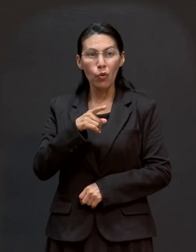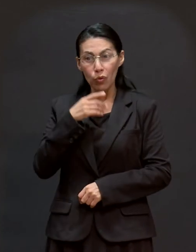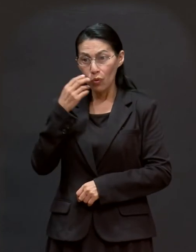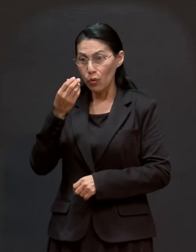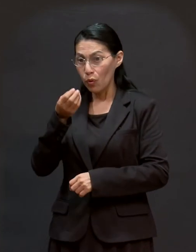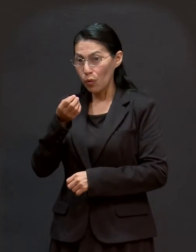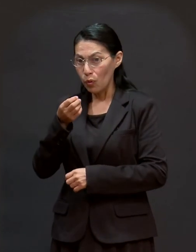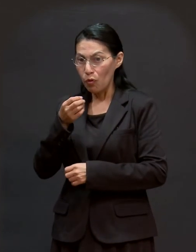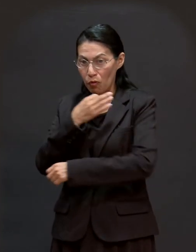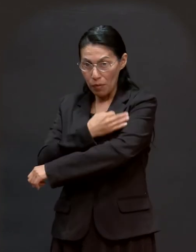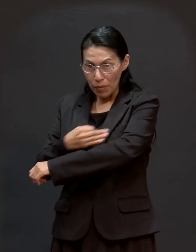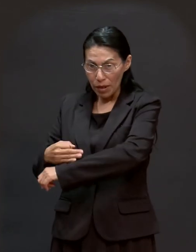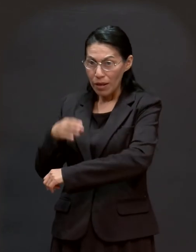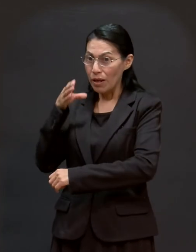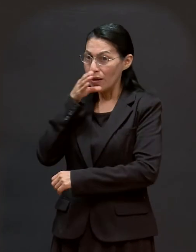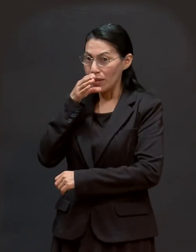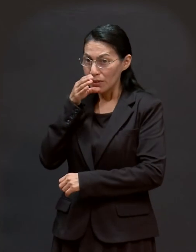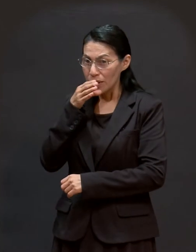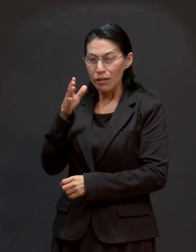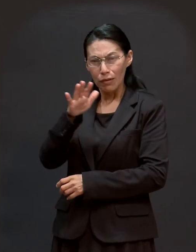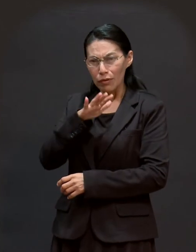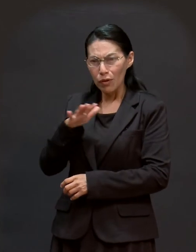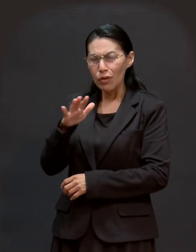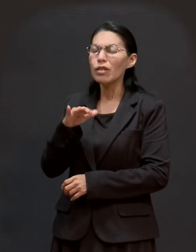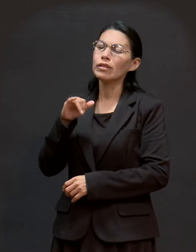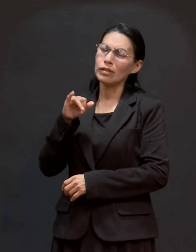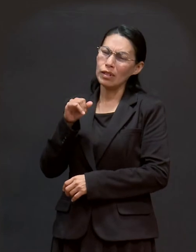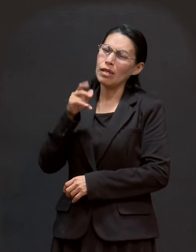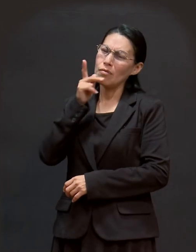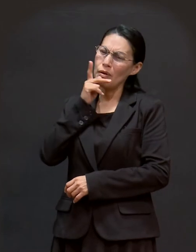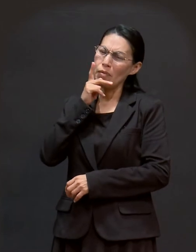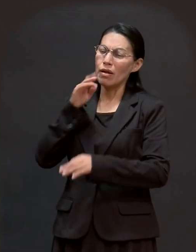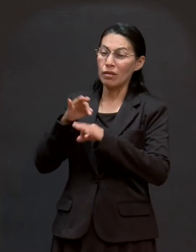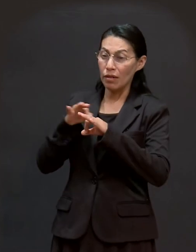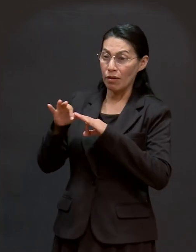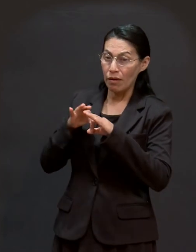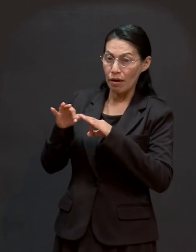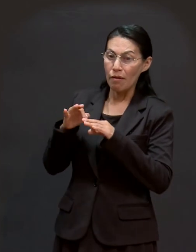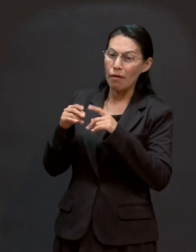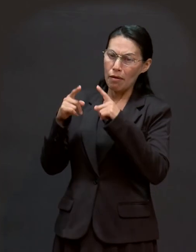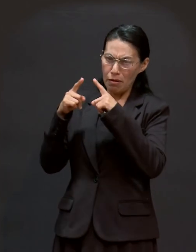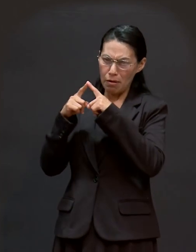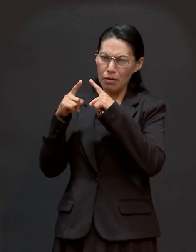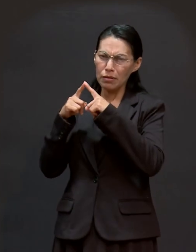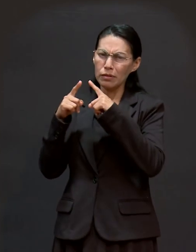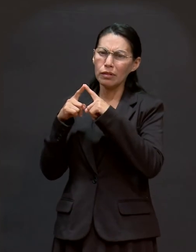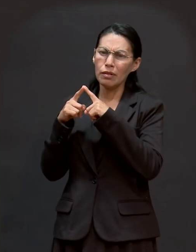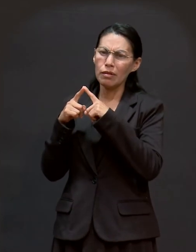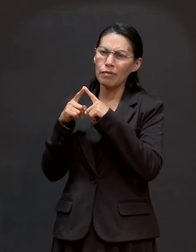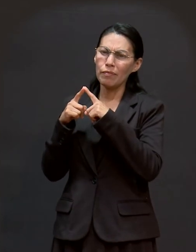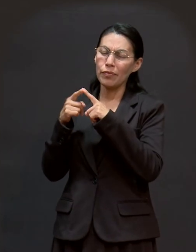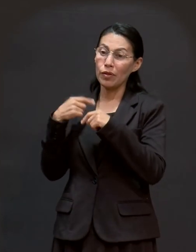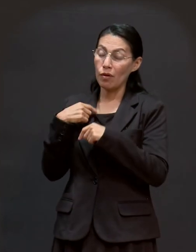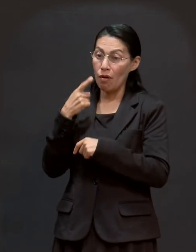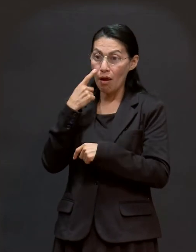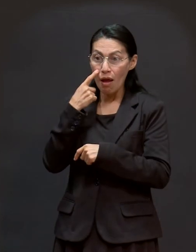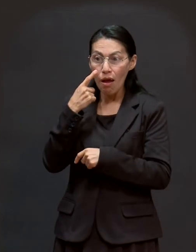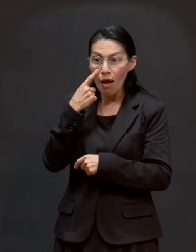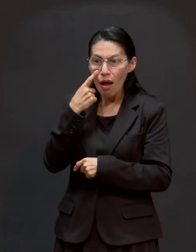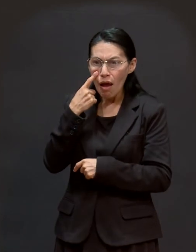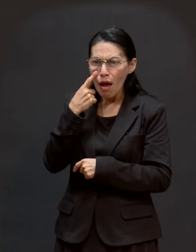así que en tu hogar un hogar cristiano un hogar cristiano mi padre trabajaba para la iglesia